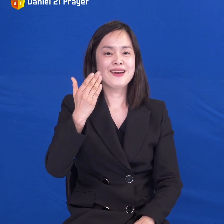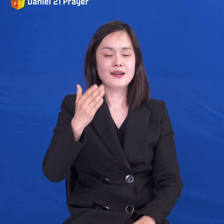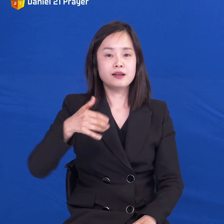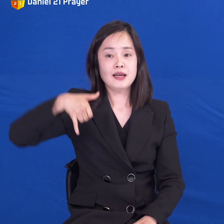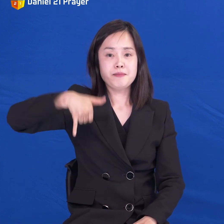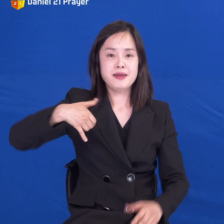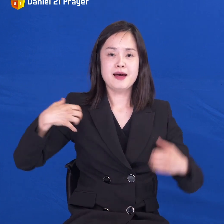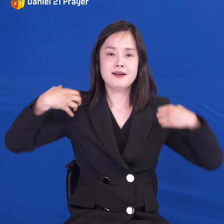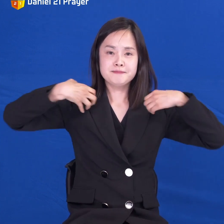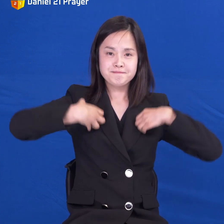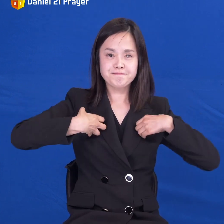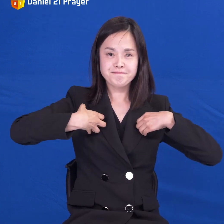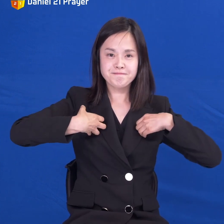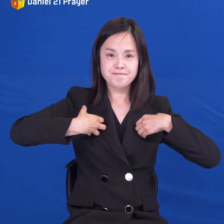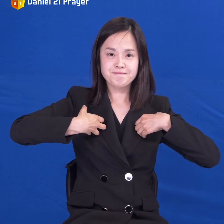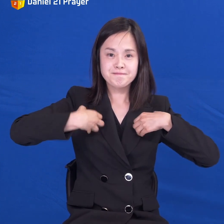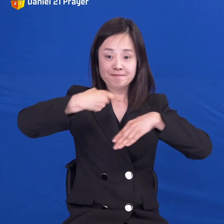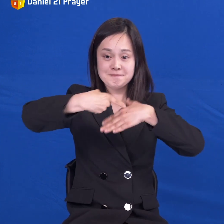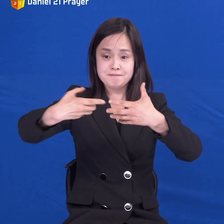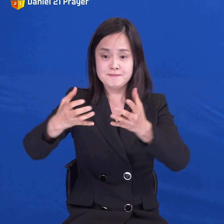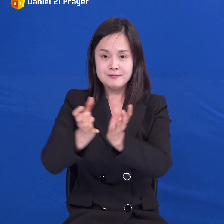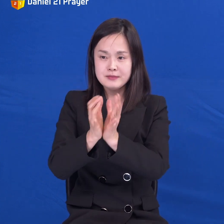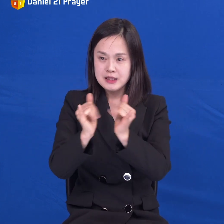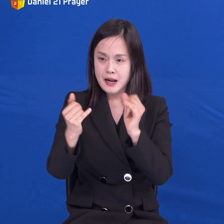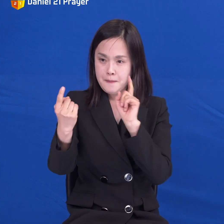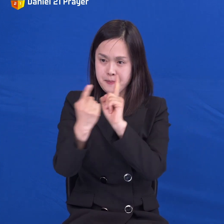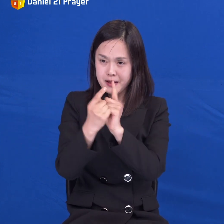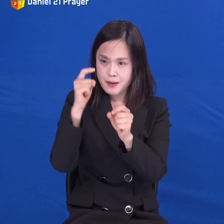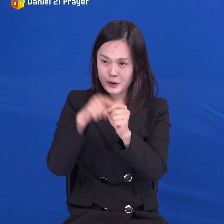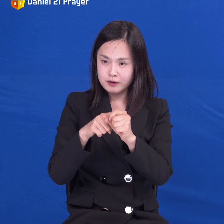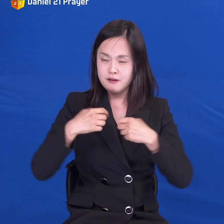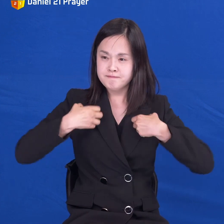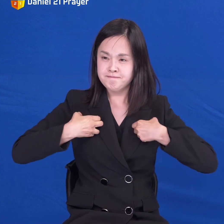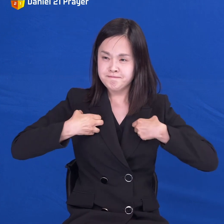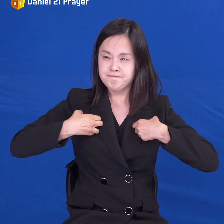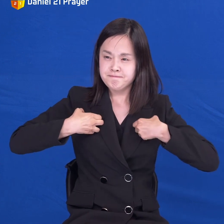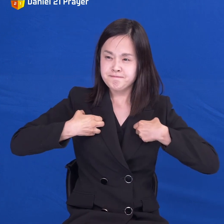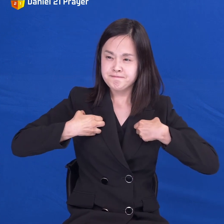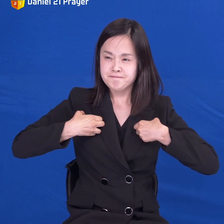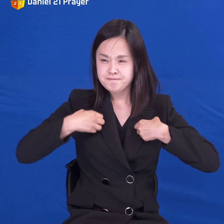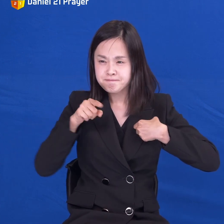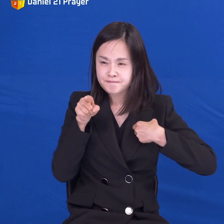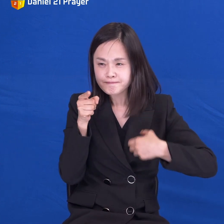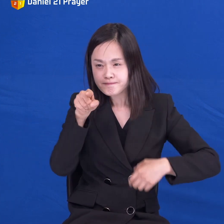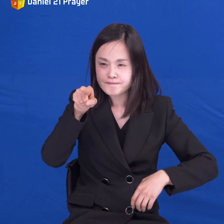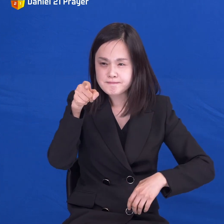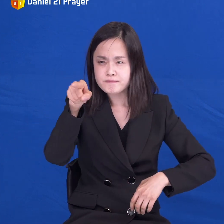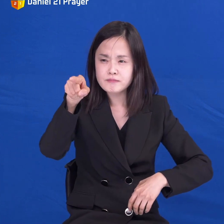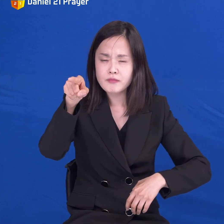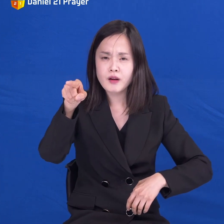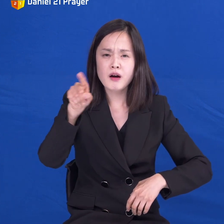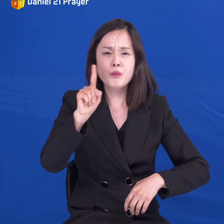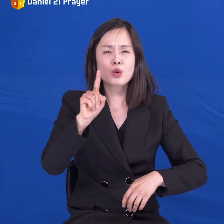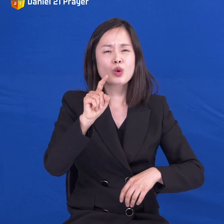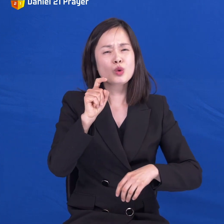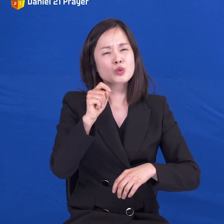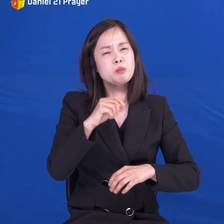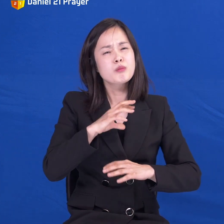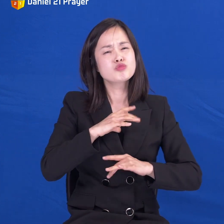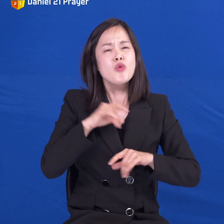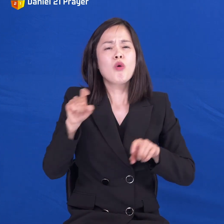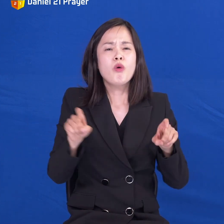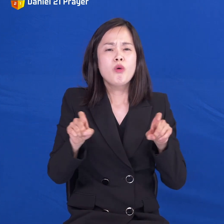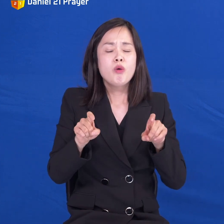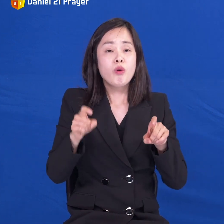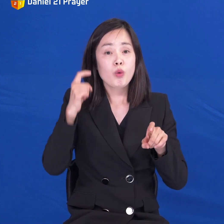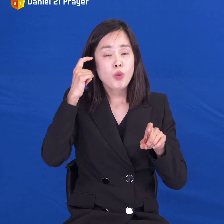나섰습니다. 가는데 두려웠어요. 코브라가 나오면 어떡하지? 정갈이 나오면 어떡하지? 그리고